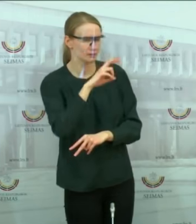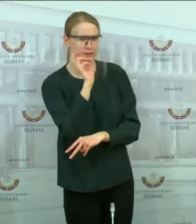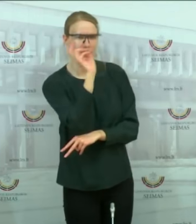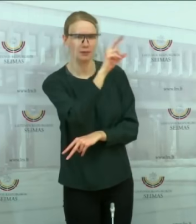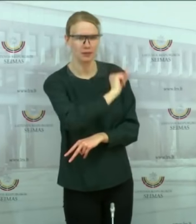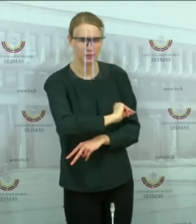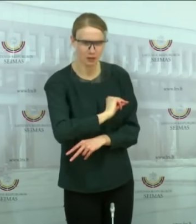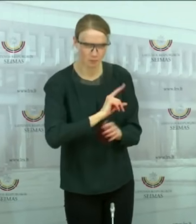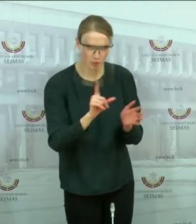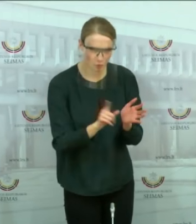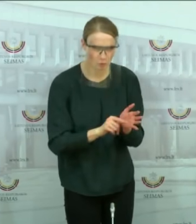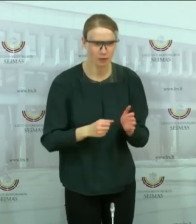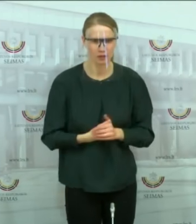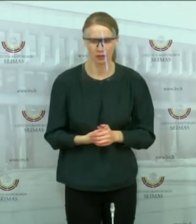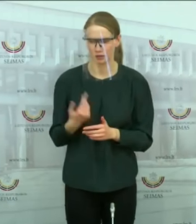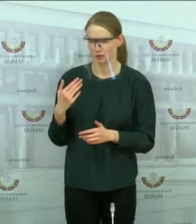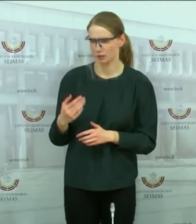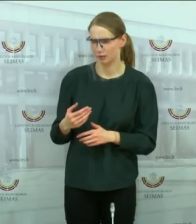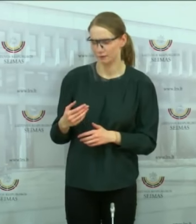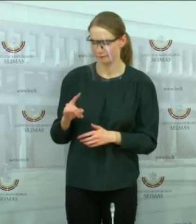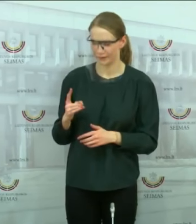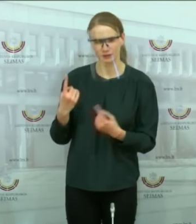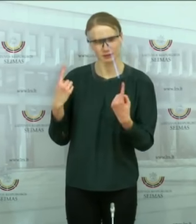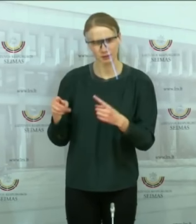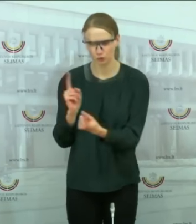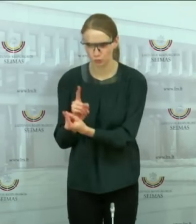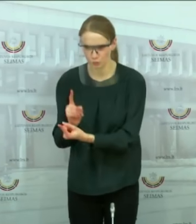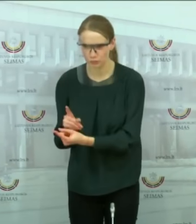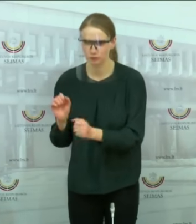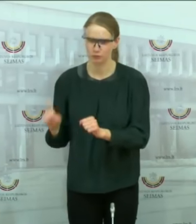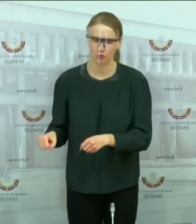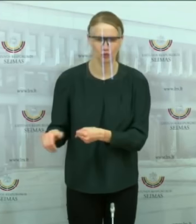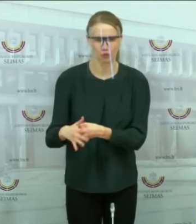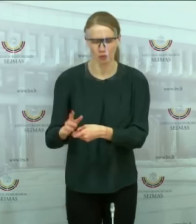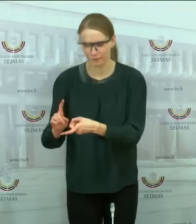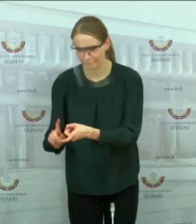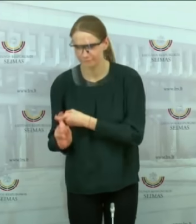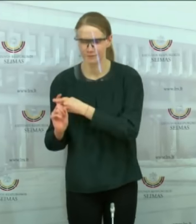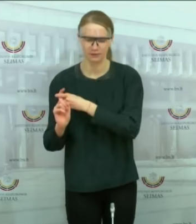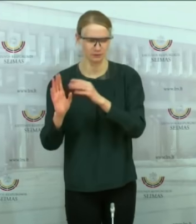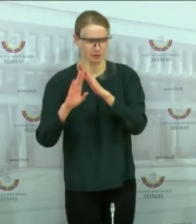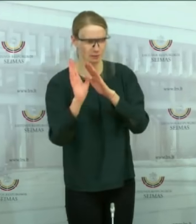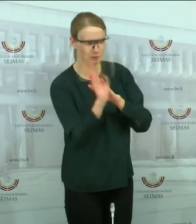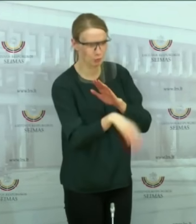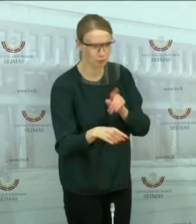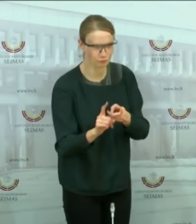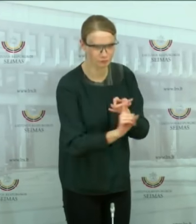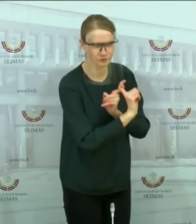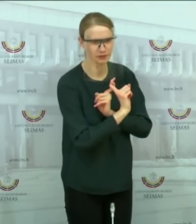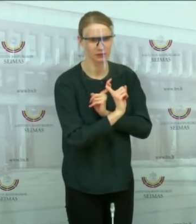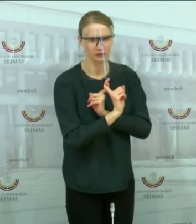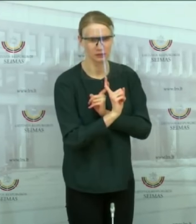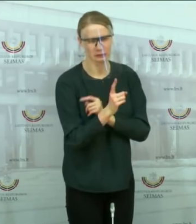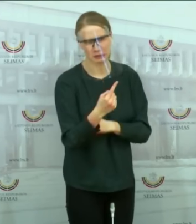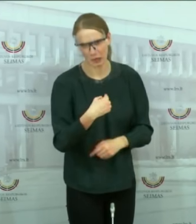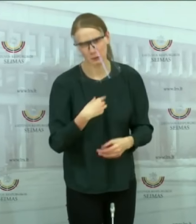dirbti, tai jeigu jie susitinka su kitais vaikais, jeigu jie gali užsikrėsti, parsinešti tą užkratą namo, tai aš vis tik tai